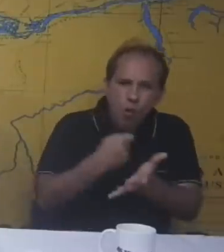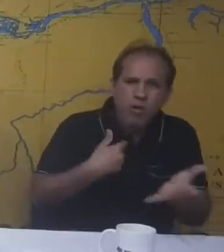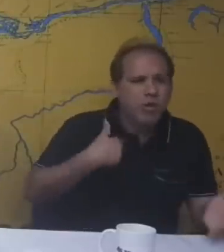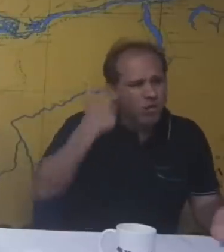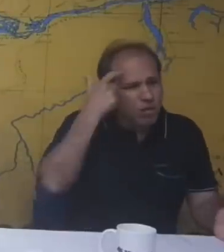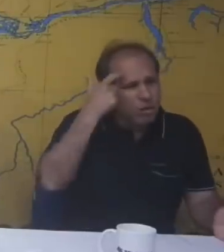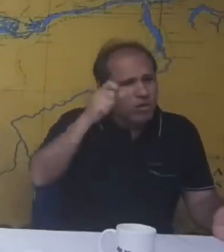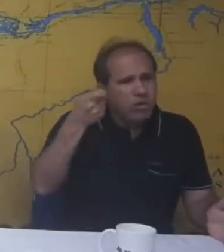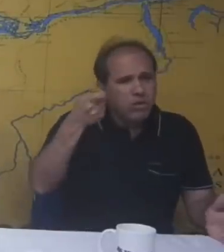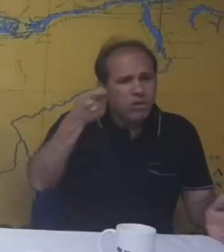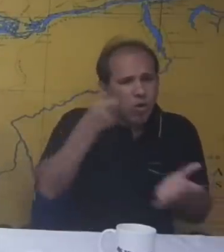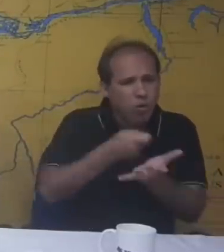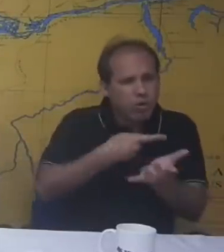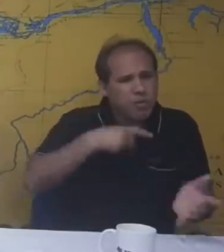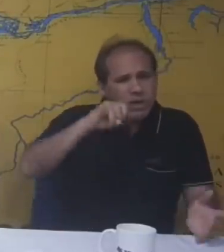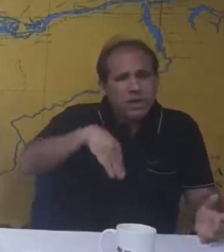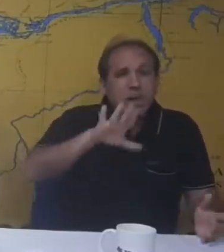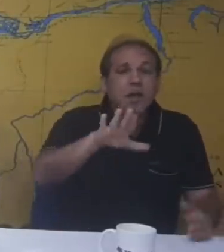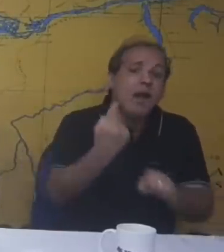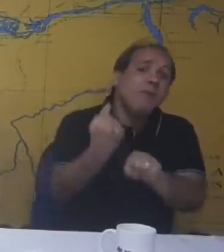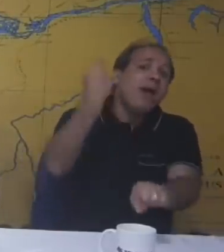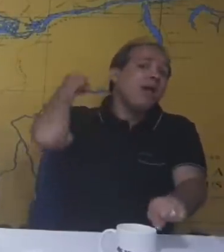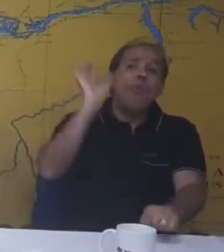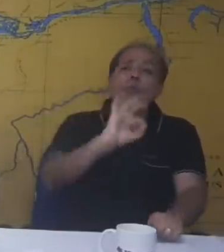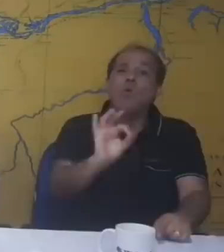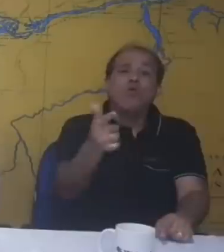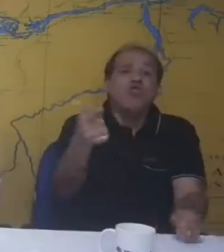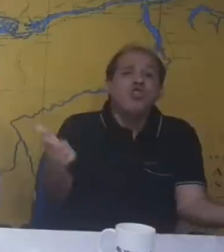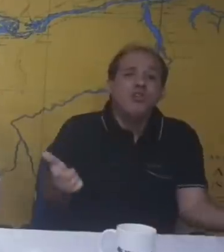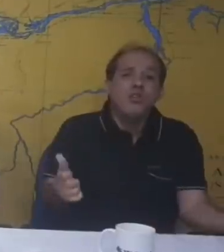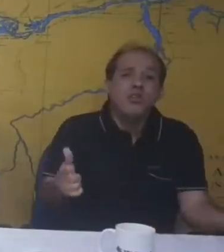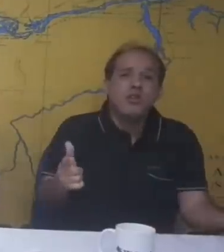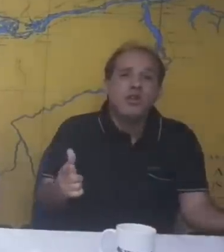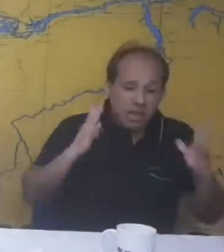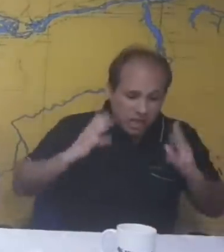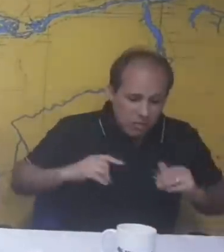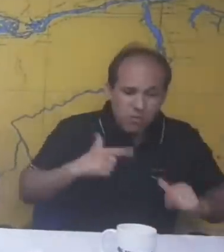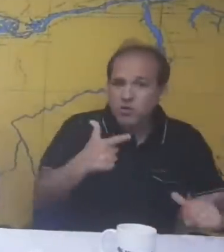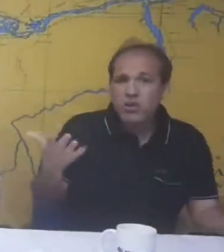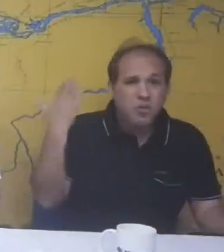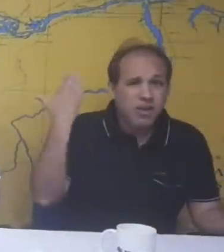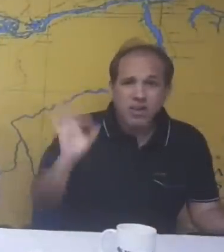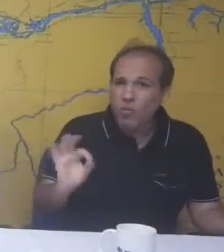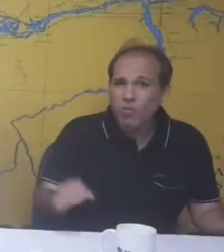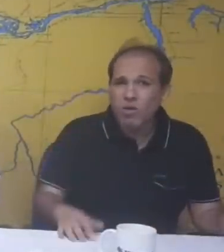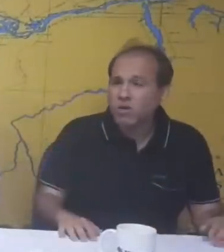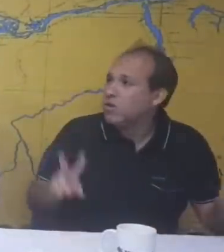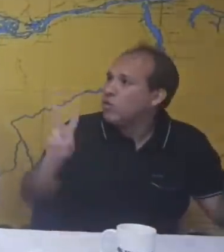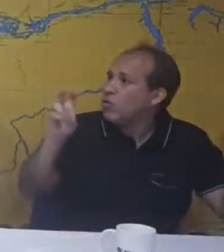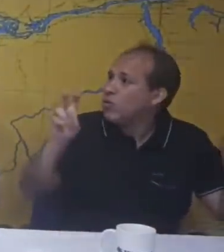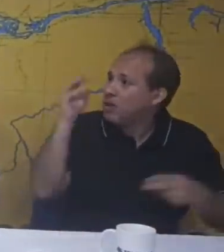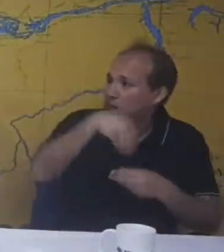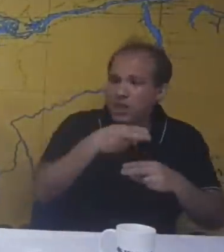que é obrigação. Tá? Mas no passado você não tinha isso. Alguma coisa mais sobre Lava Jato? Na Caixa